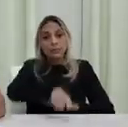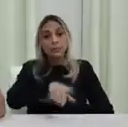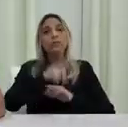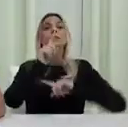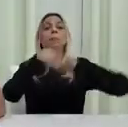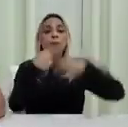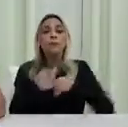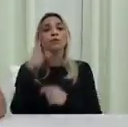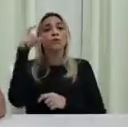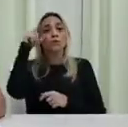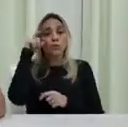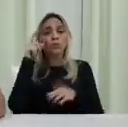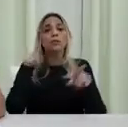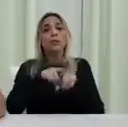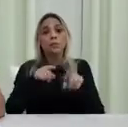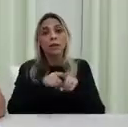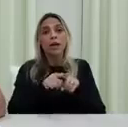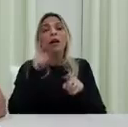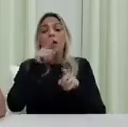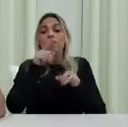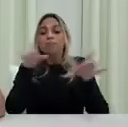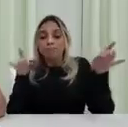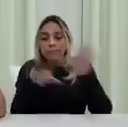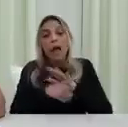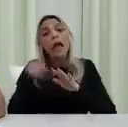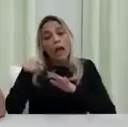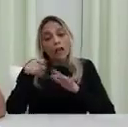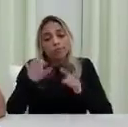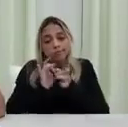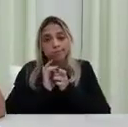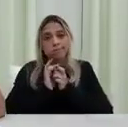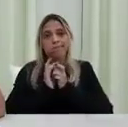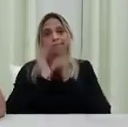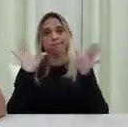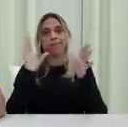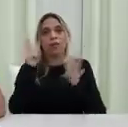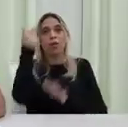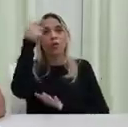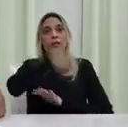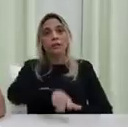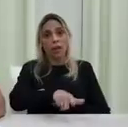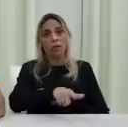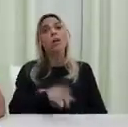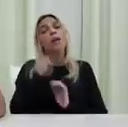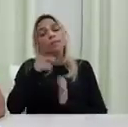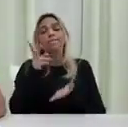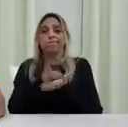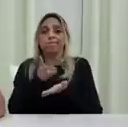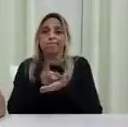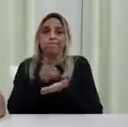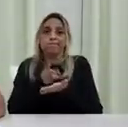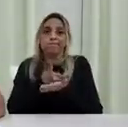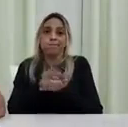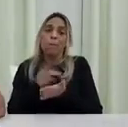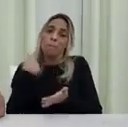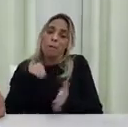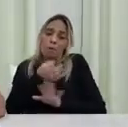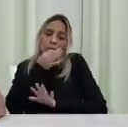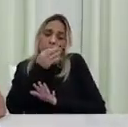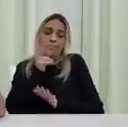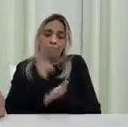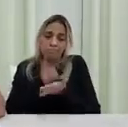Dilma, daí, expirando o prazo do meu governo, nós autorizamos a renovação e será mantida, do que depender de mim, a